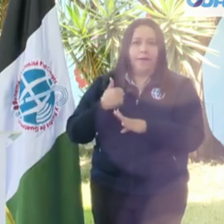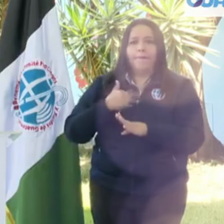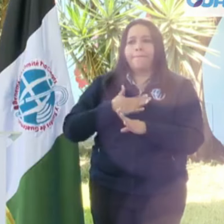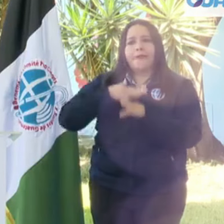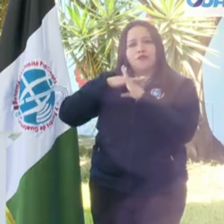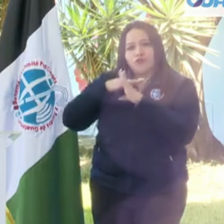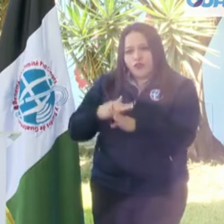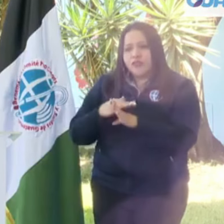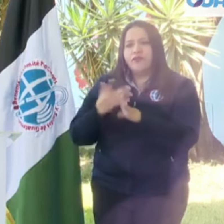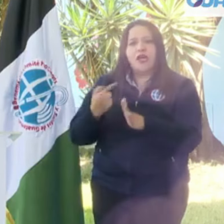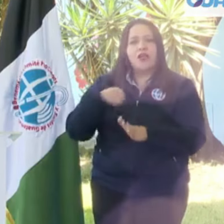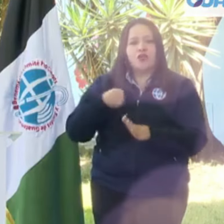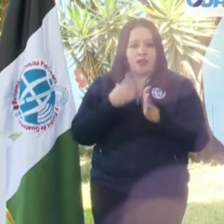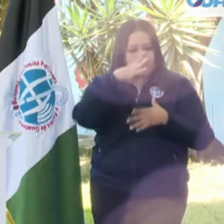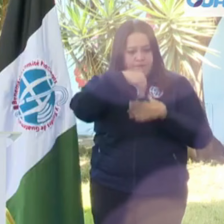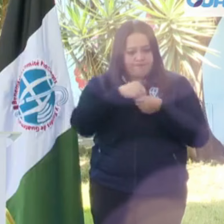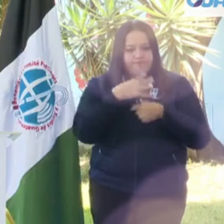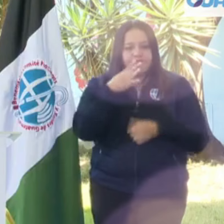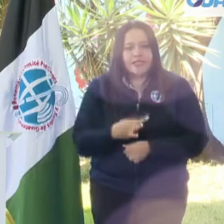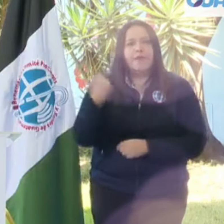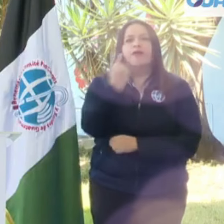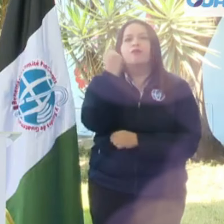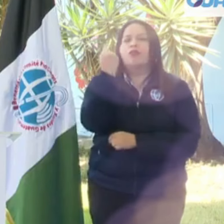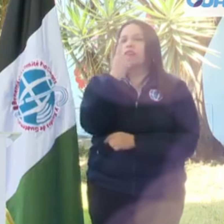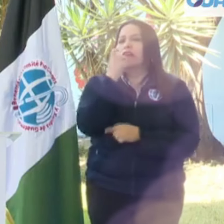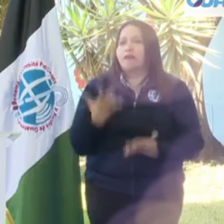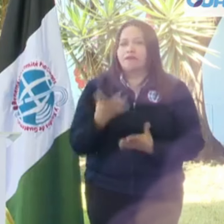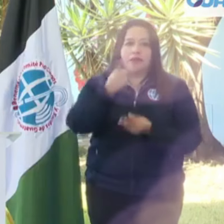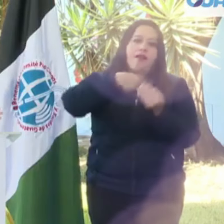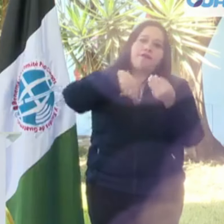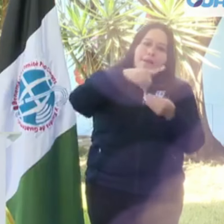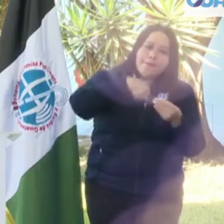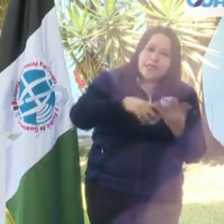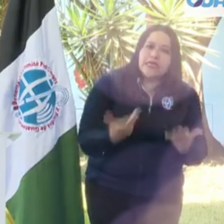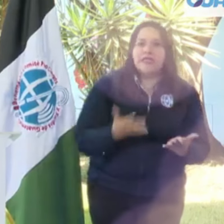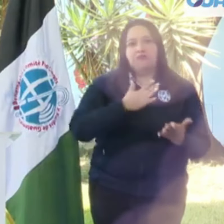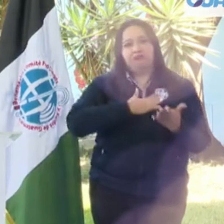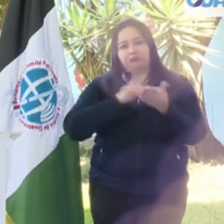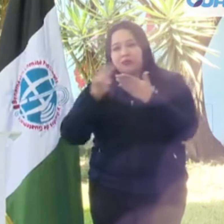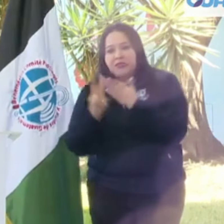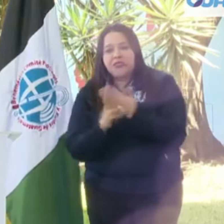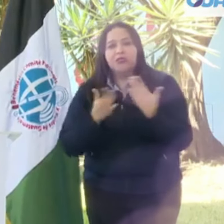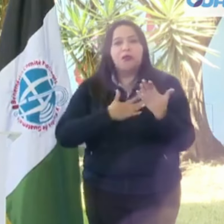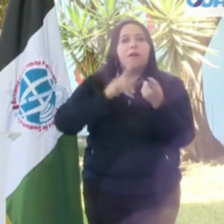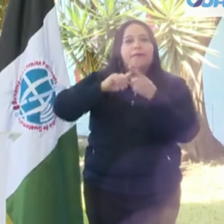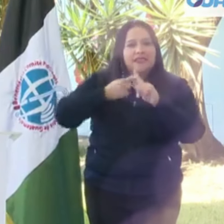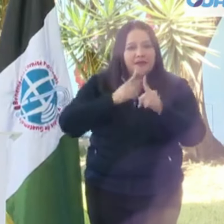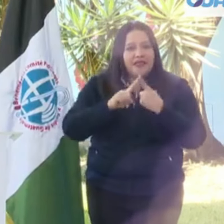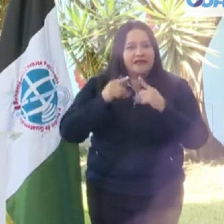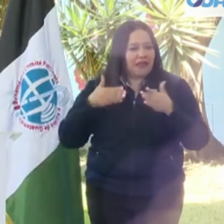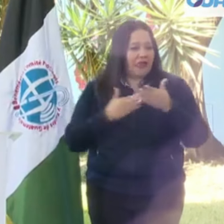proteger a lo que más nos importa, la familia, los vecinos, los amigos frente a este